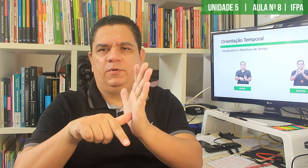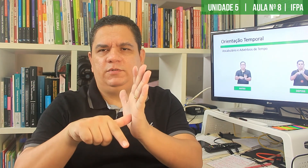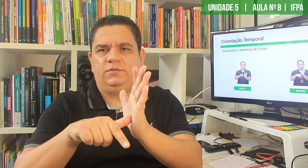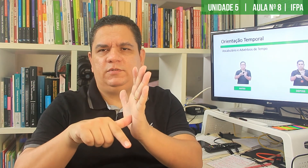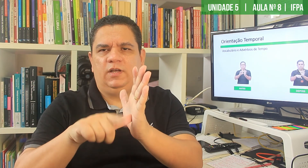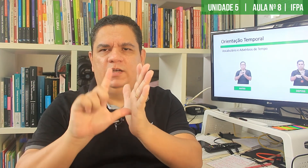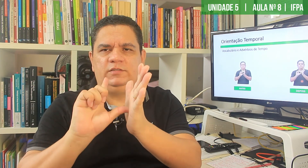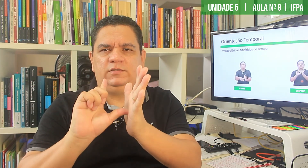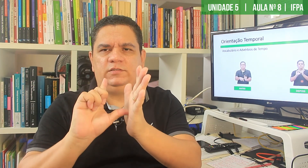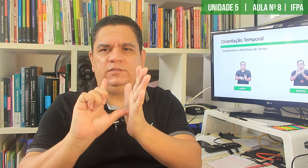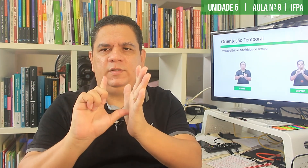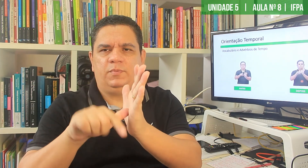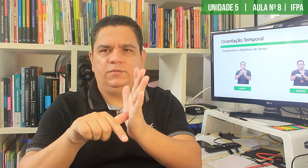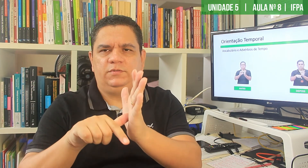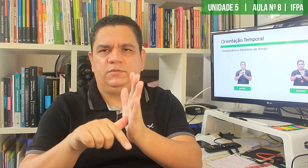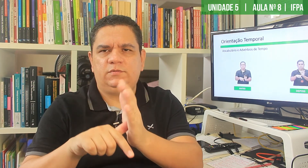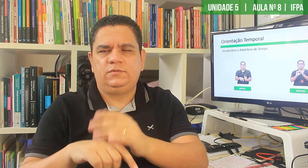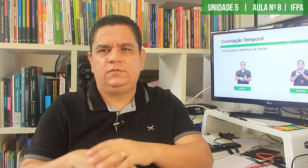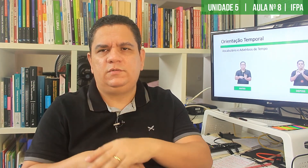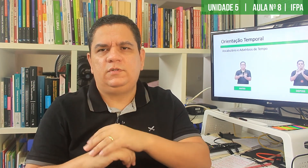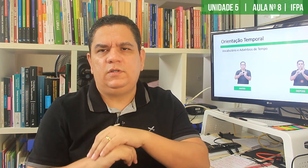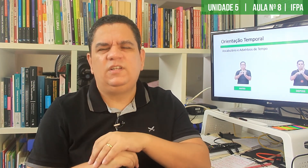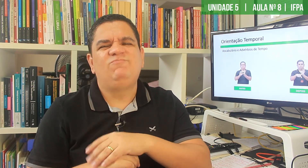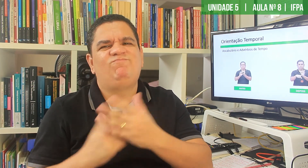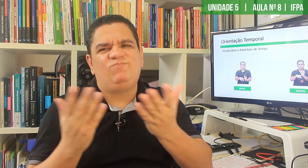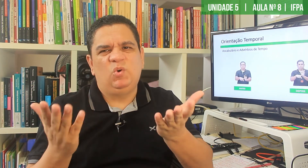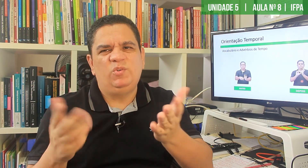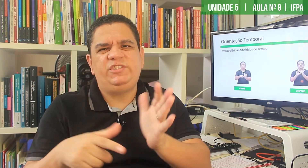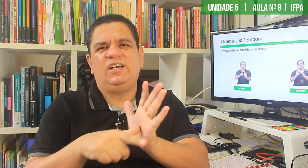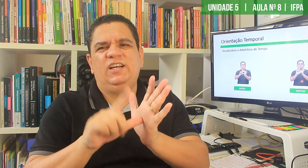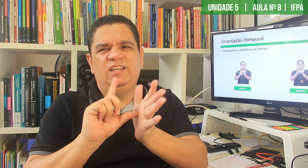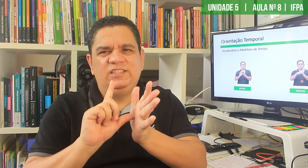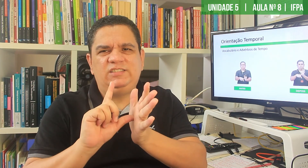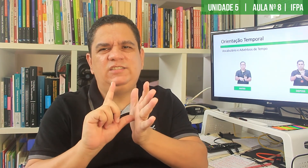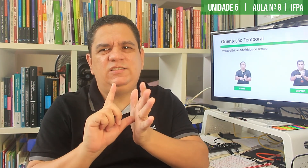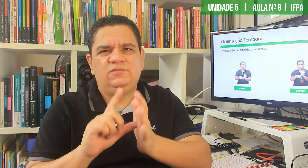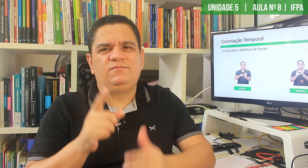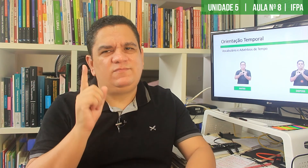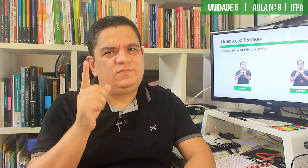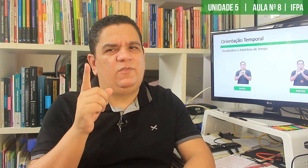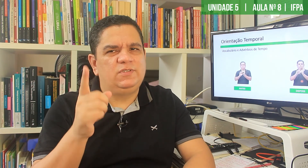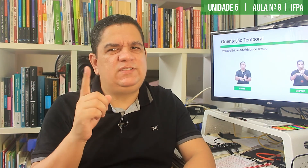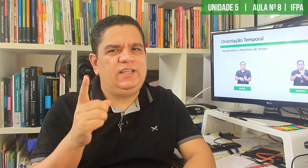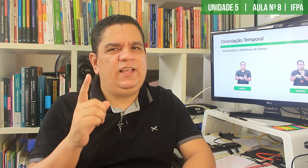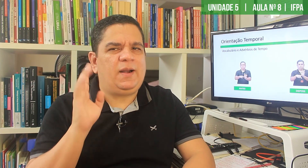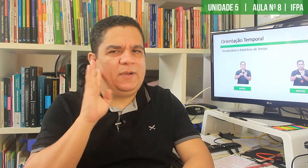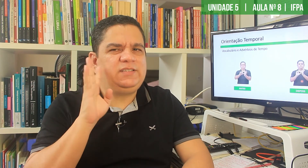depois. Antes e depois. Poxa, antes você era mais